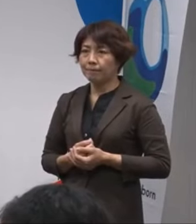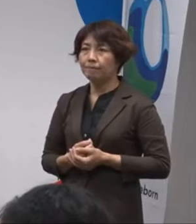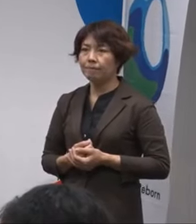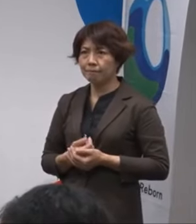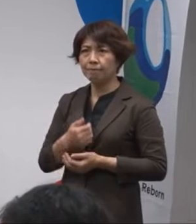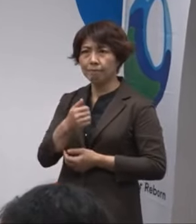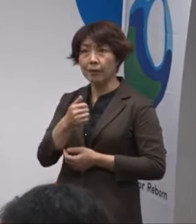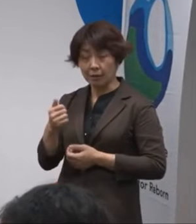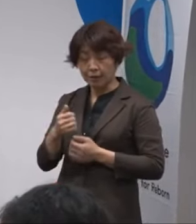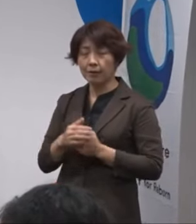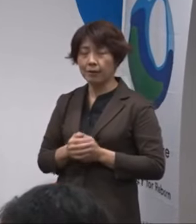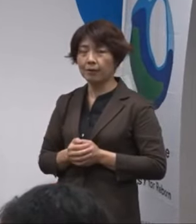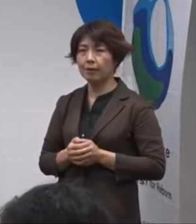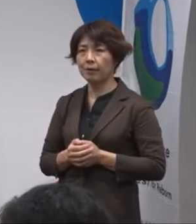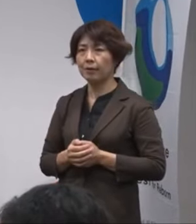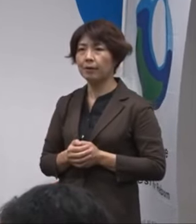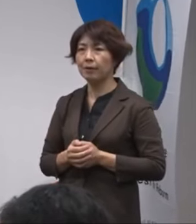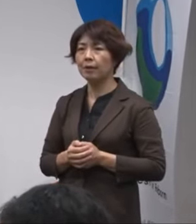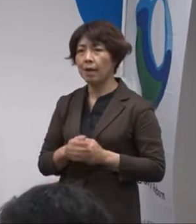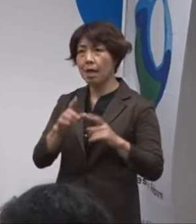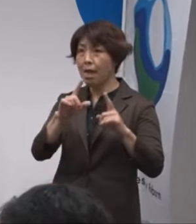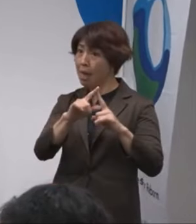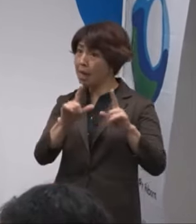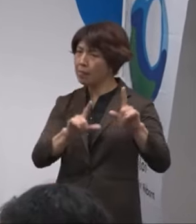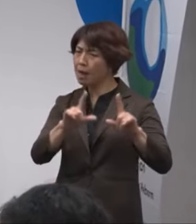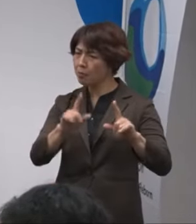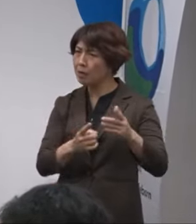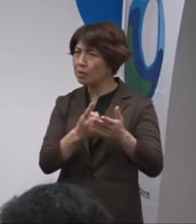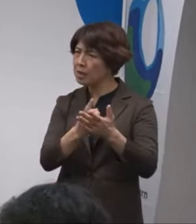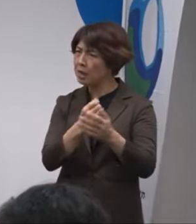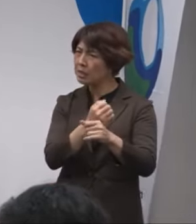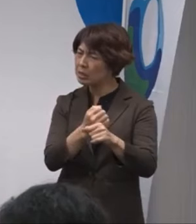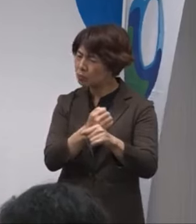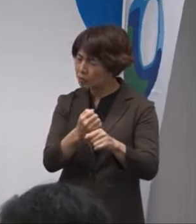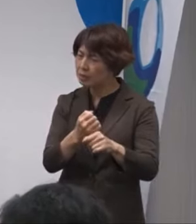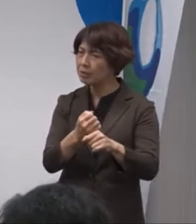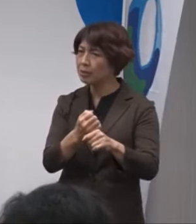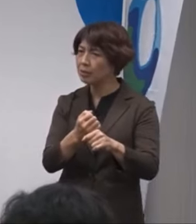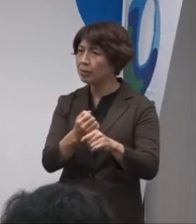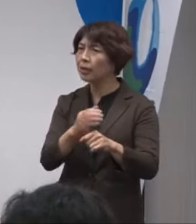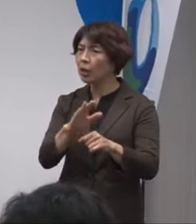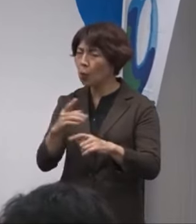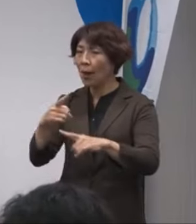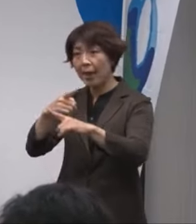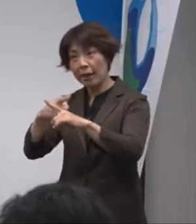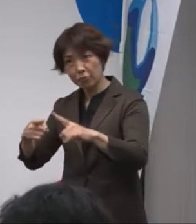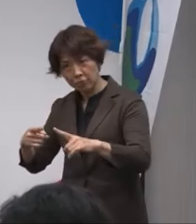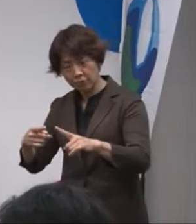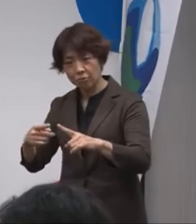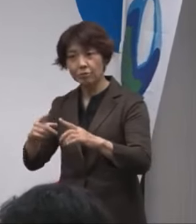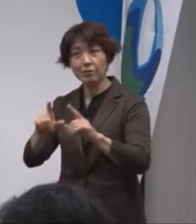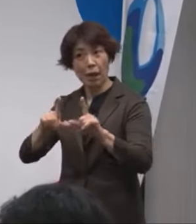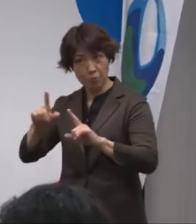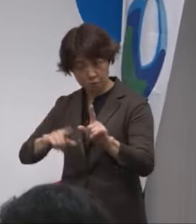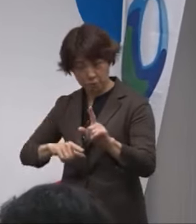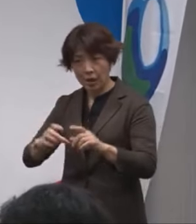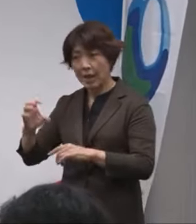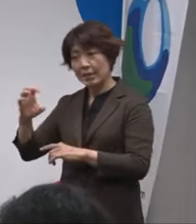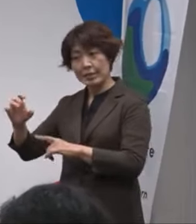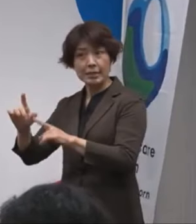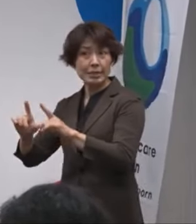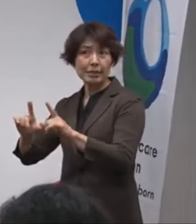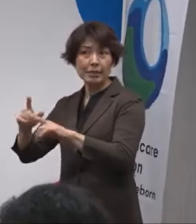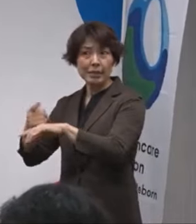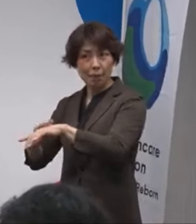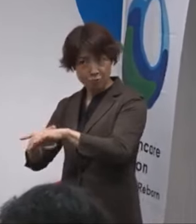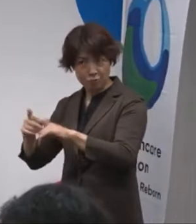ただですね、なかなか A タイプで参加しにくい国であったとしても X タイプであったり、あるいはその C タイプという受け皿を準備してい